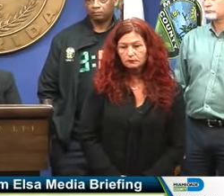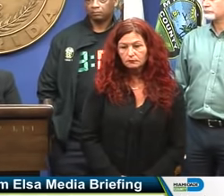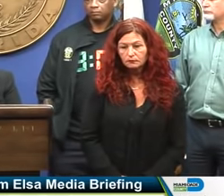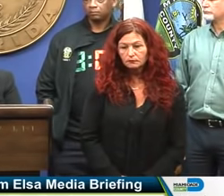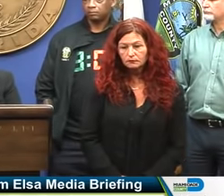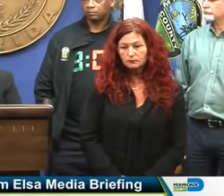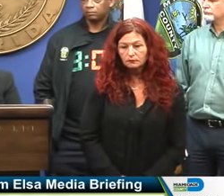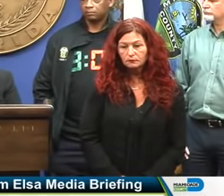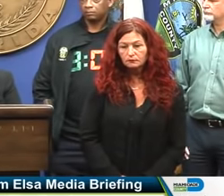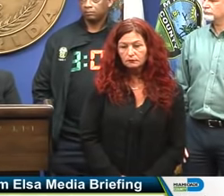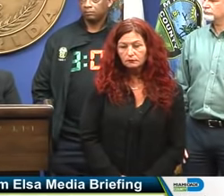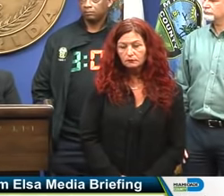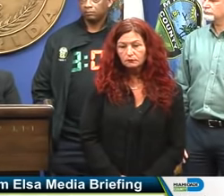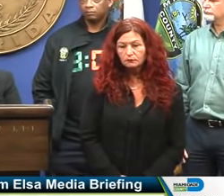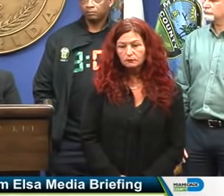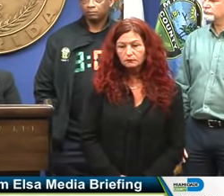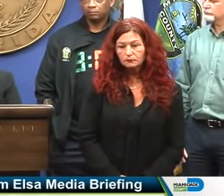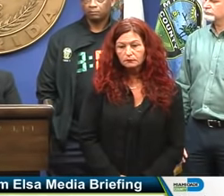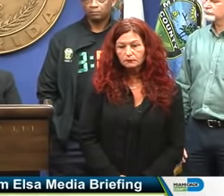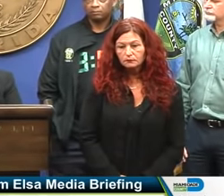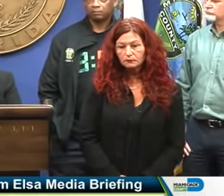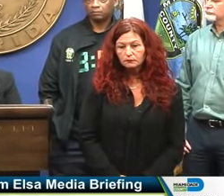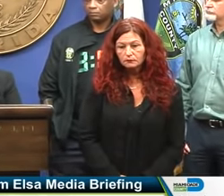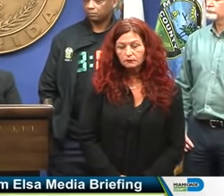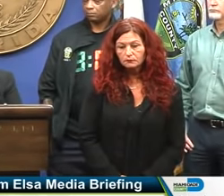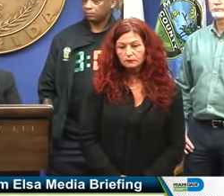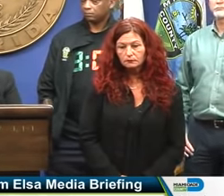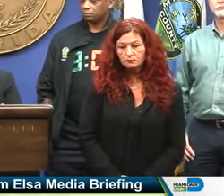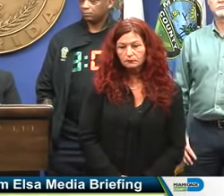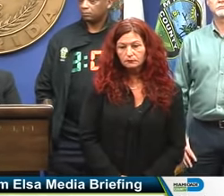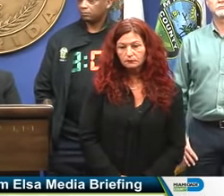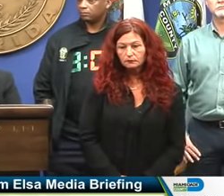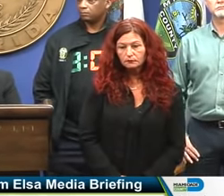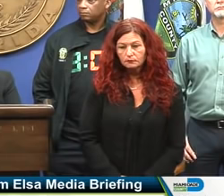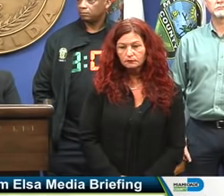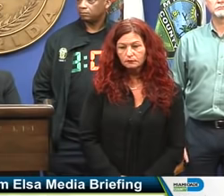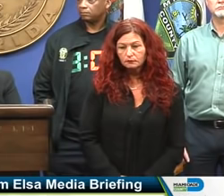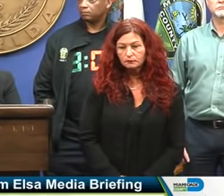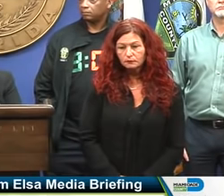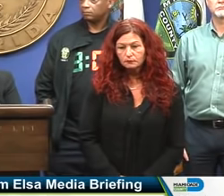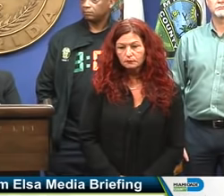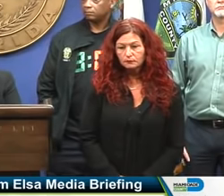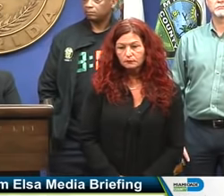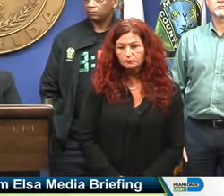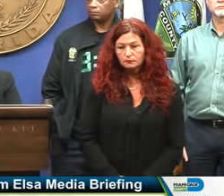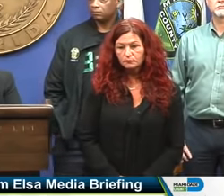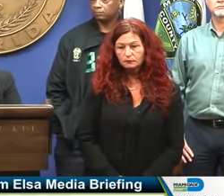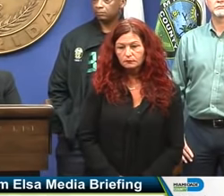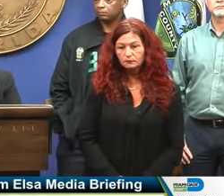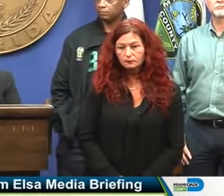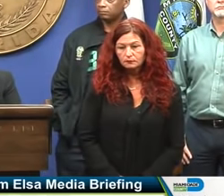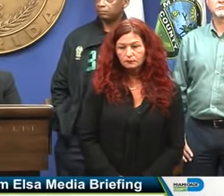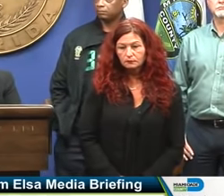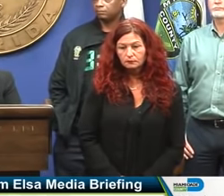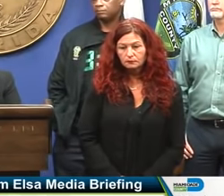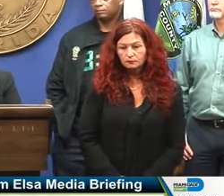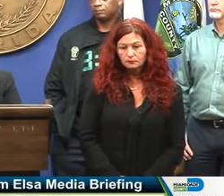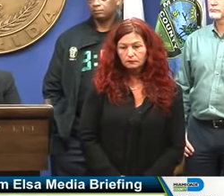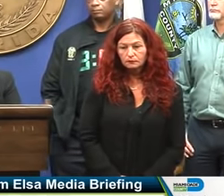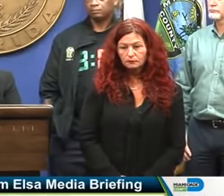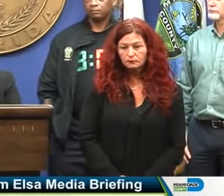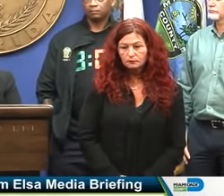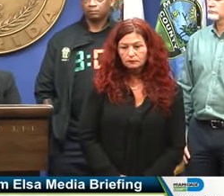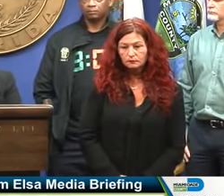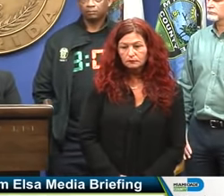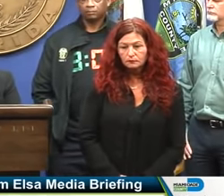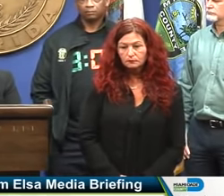los hombres y mujeres continúan su misión con la misma determinación, la misma fuerza